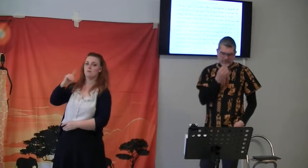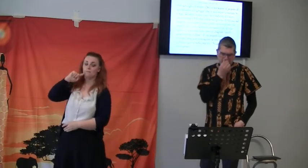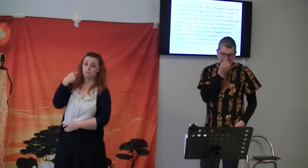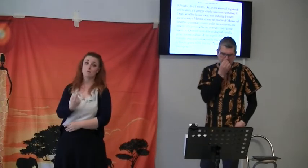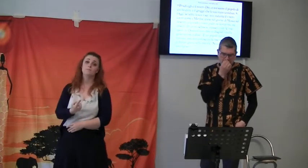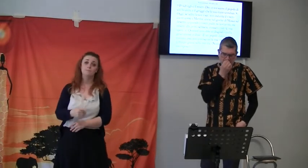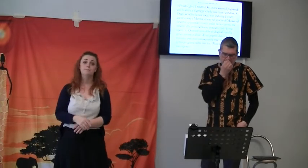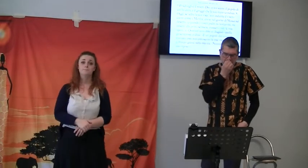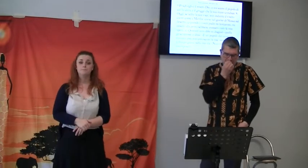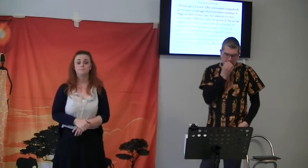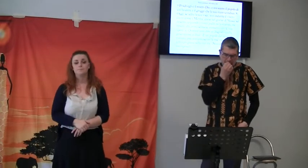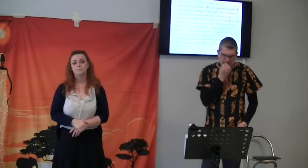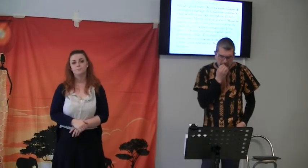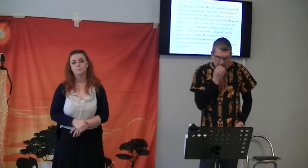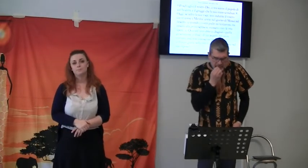ringraziamento.